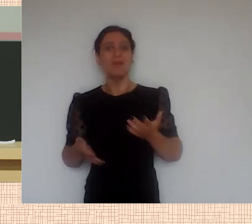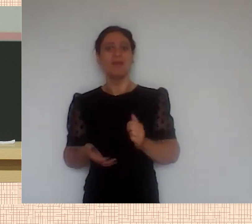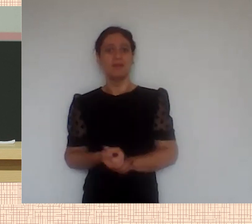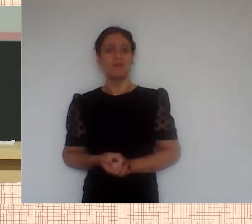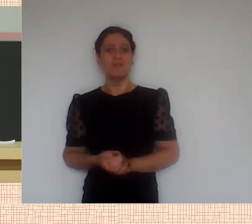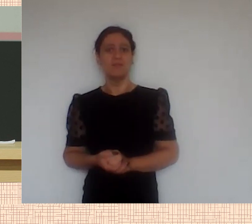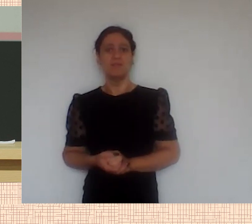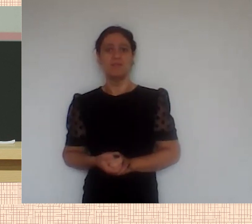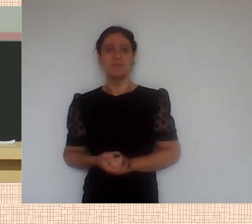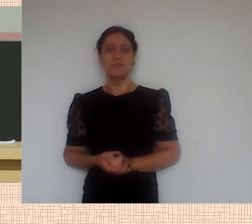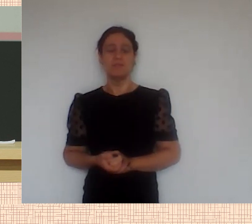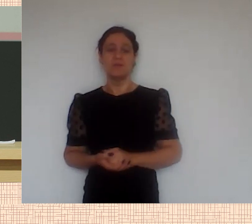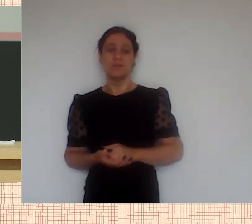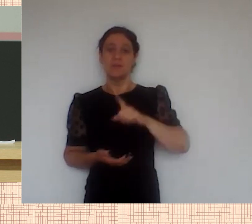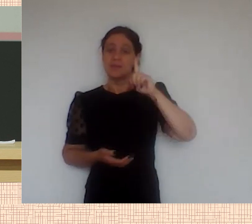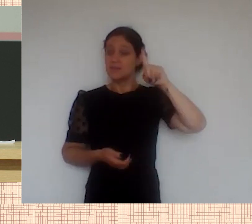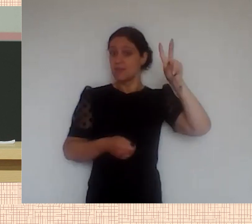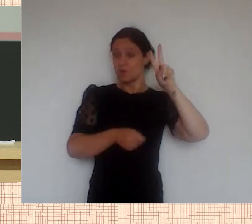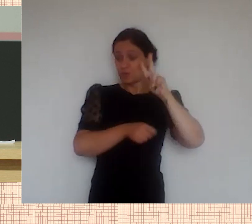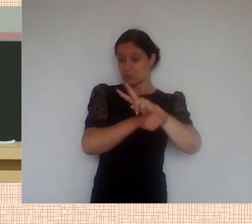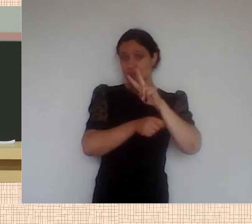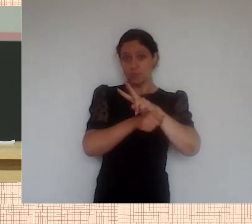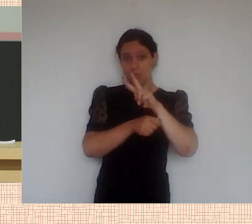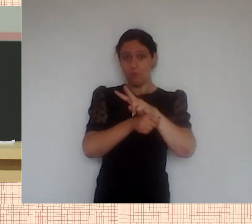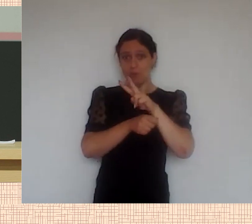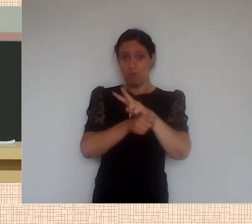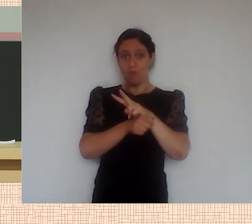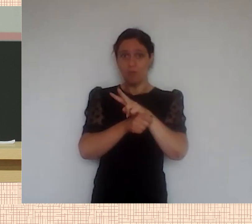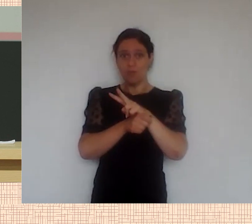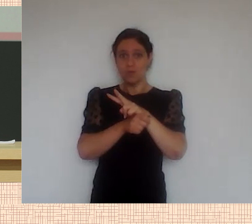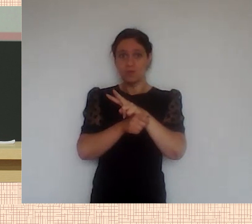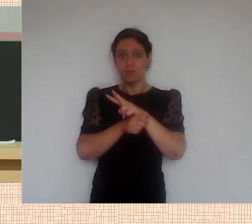Então, como esse povo andou na terra,